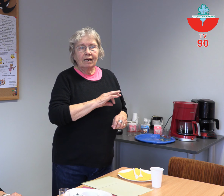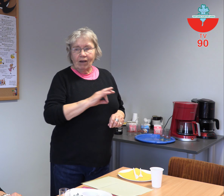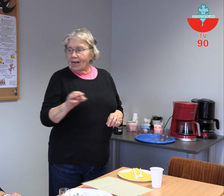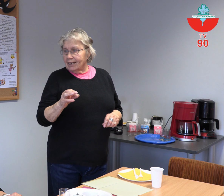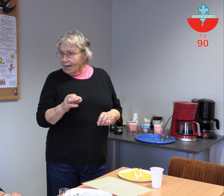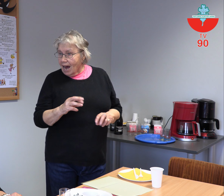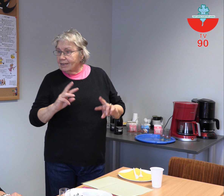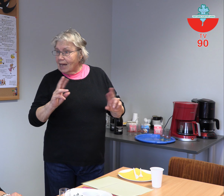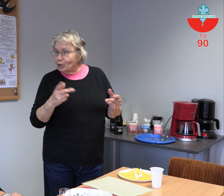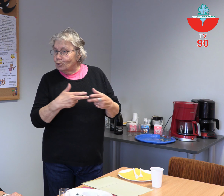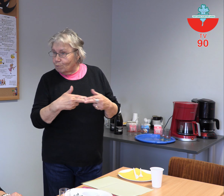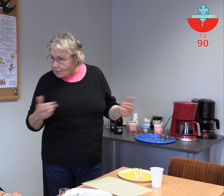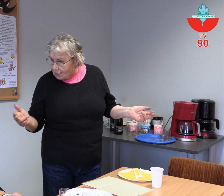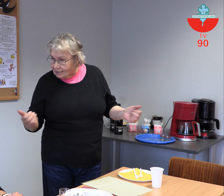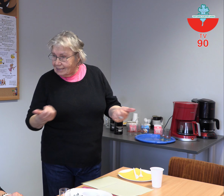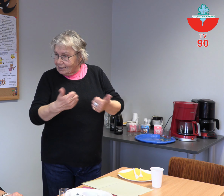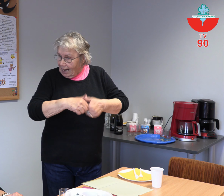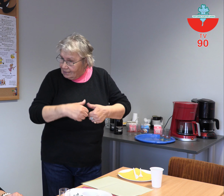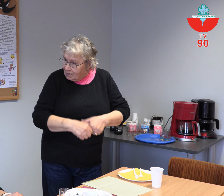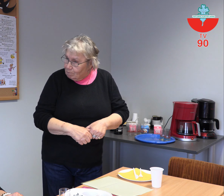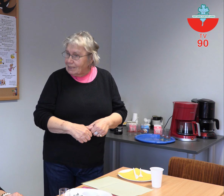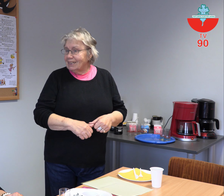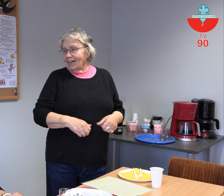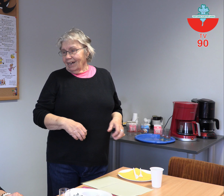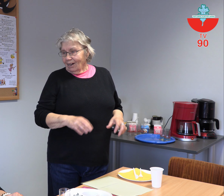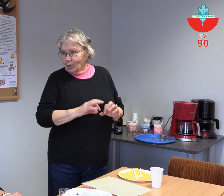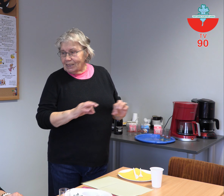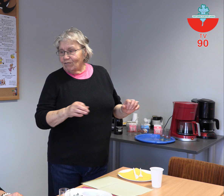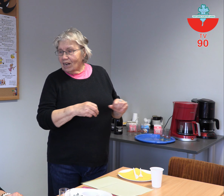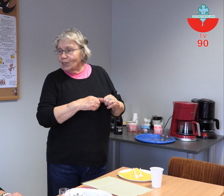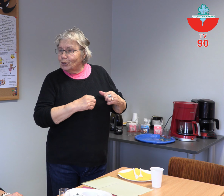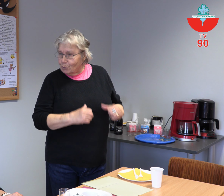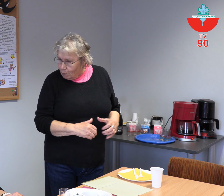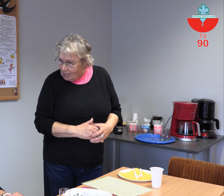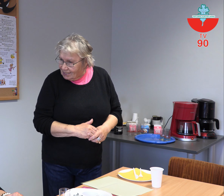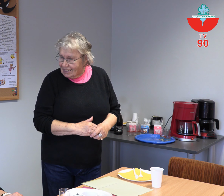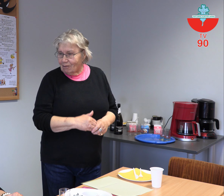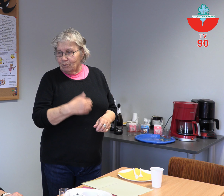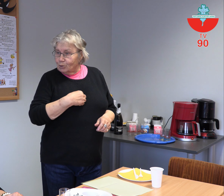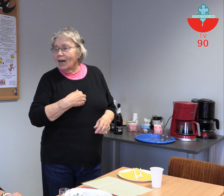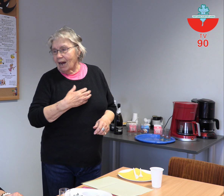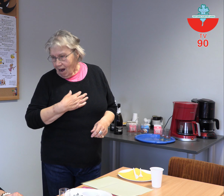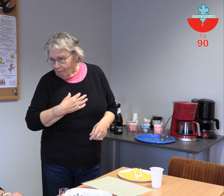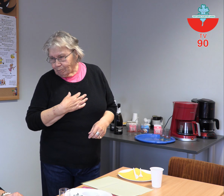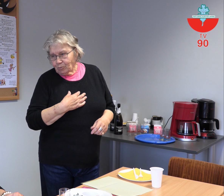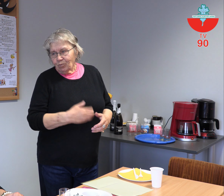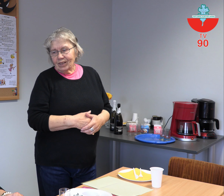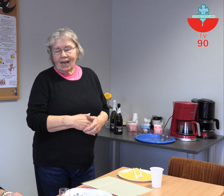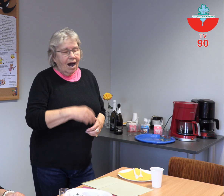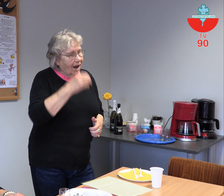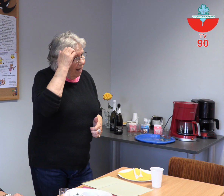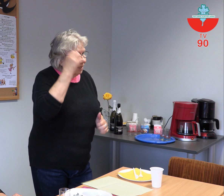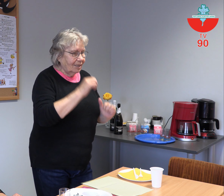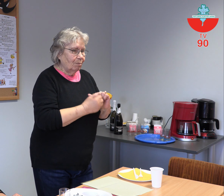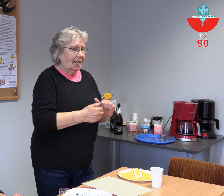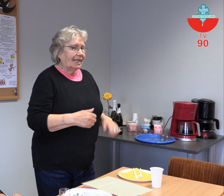Aga kena tantsupaar käiksepad olid väga sümpaatsed minule ka. Ja alati meende